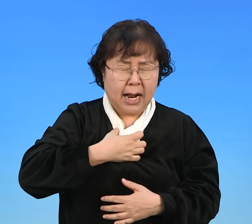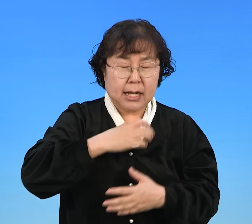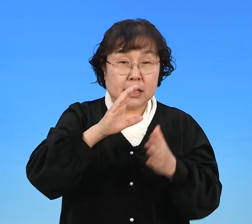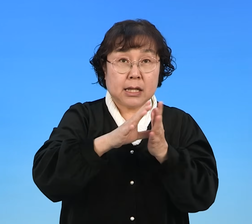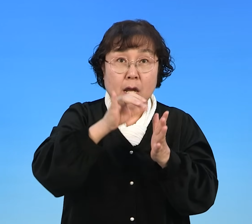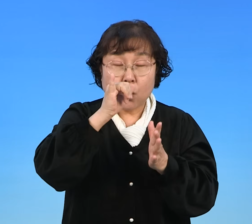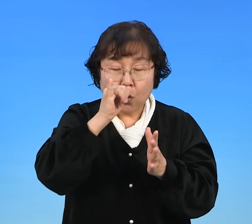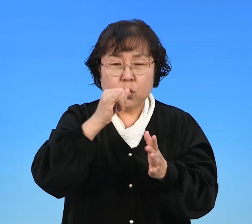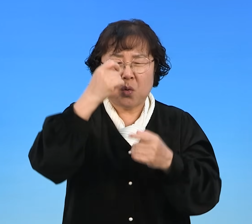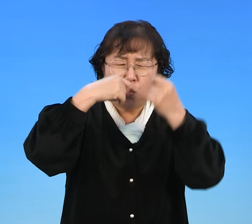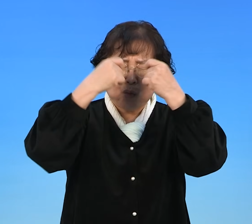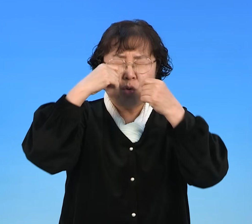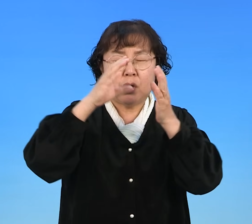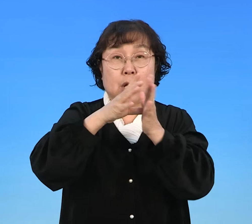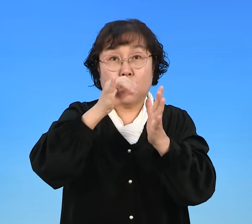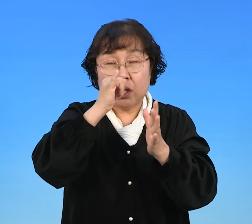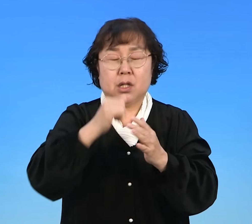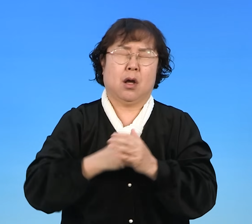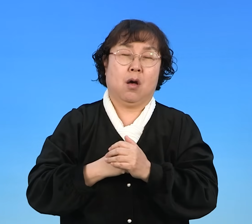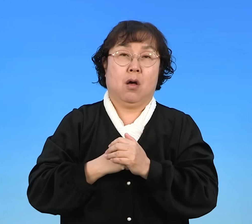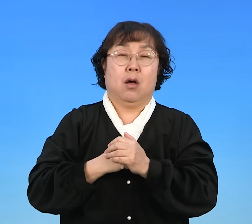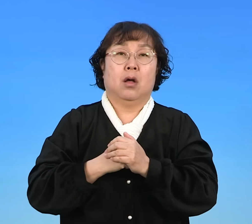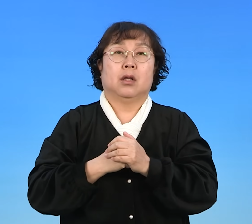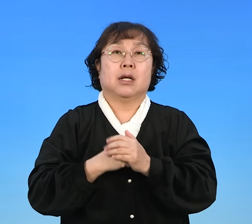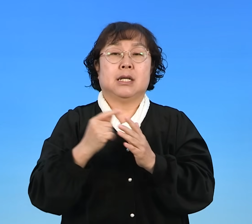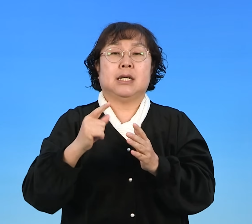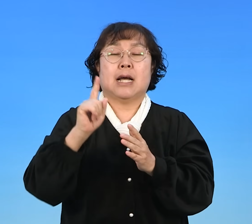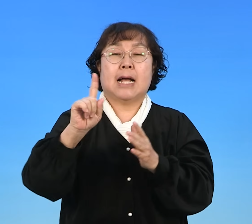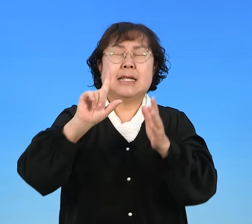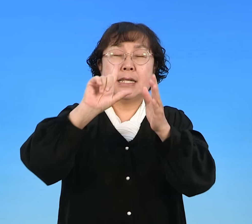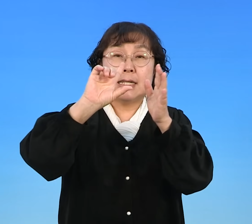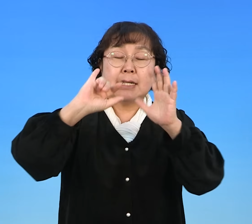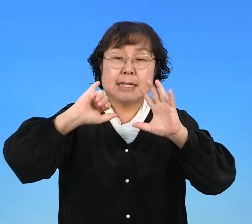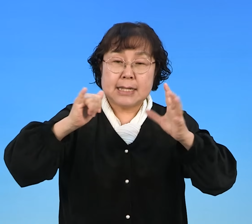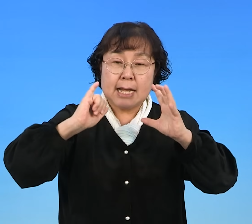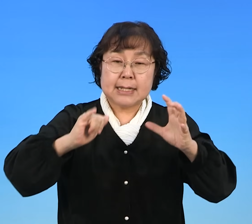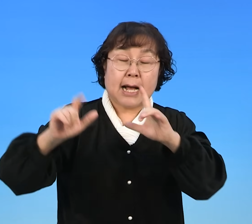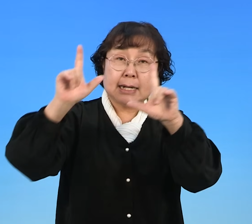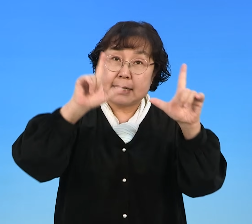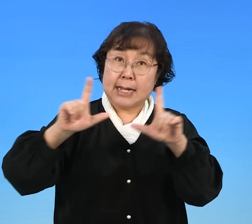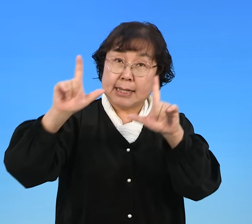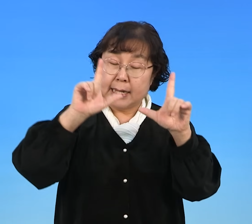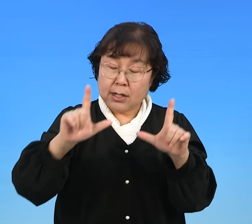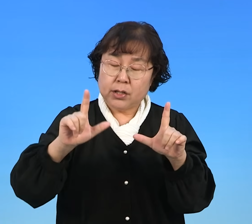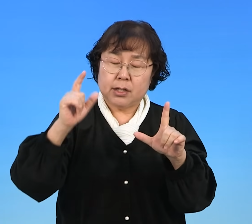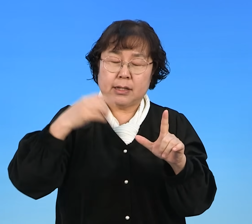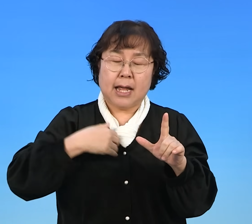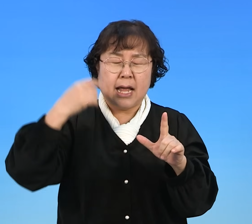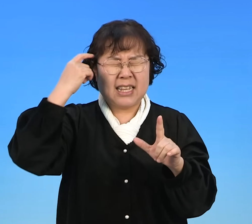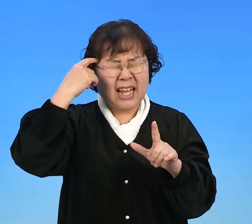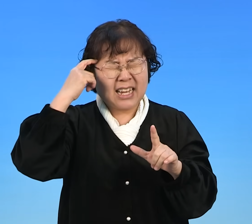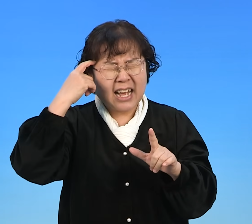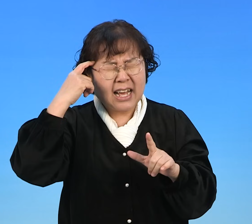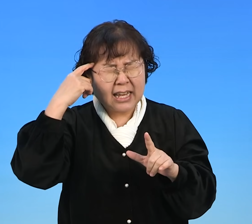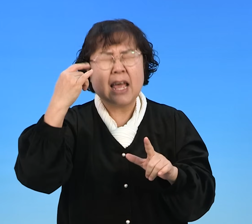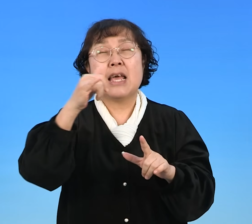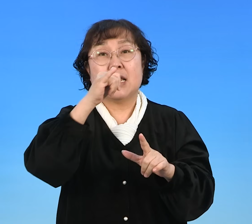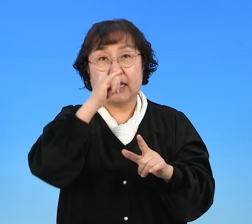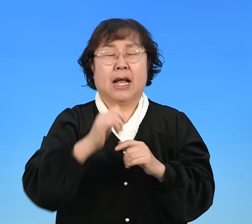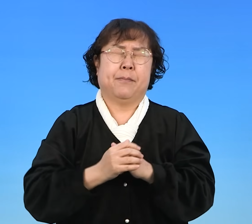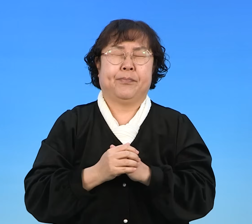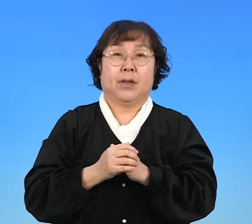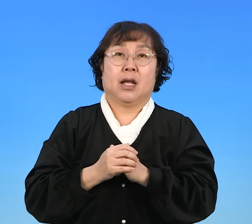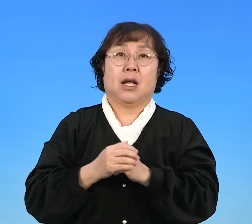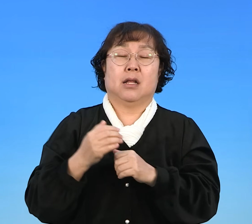하늘 보면 둥근 해, 이 한 세상 산다는 거 생각하기 달렸는데 뭘